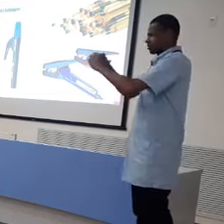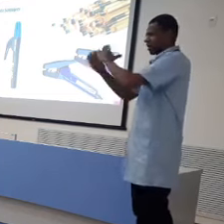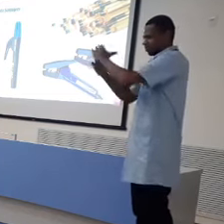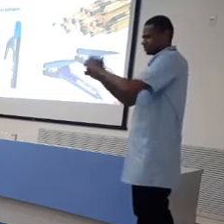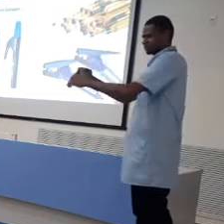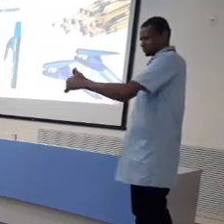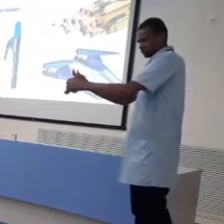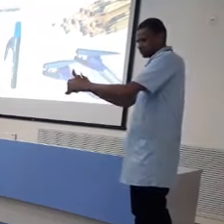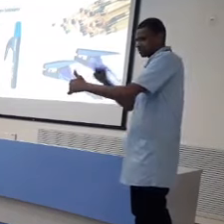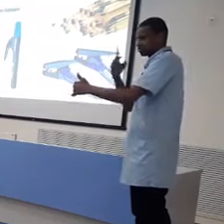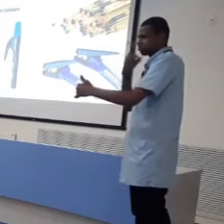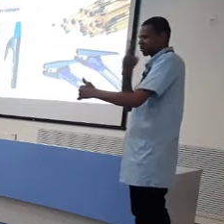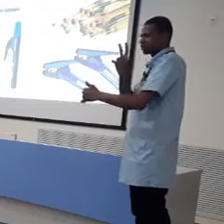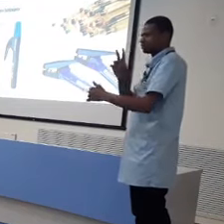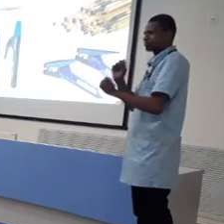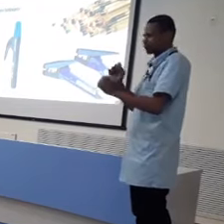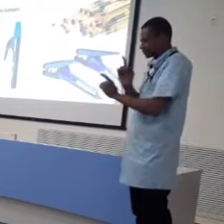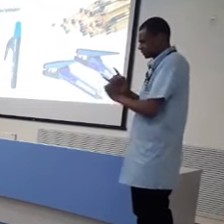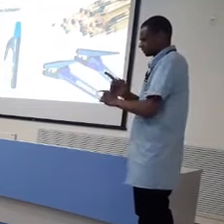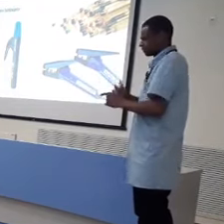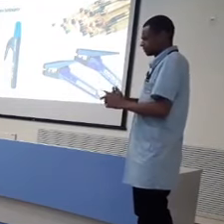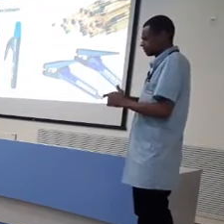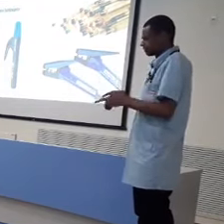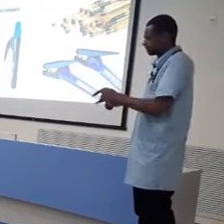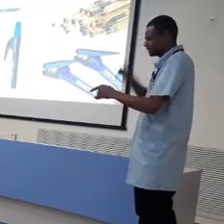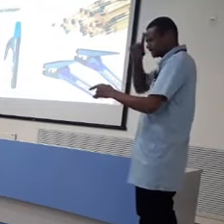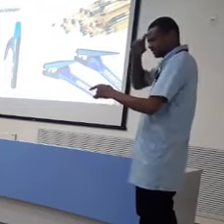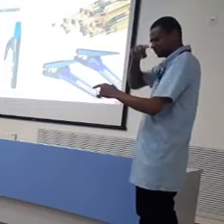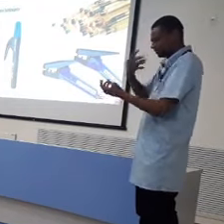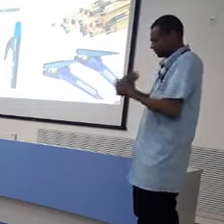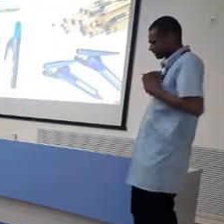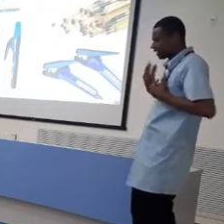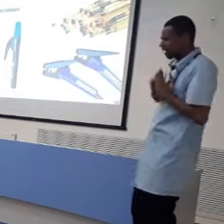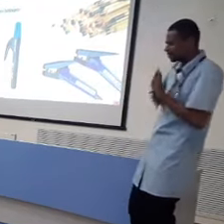exemplo. Uma coisa que eu falo que eu vejo que tem muito problema na empresa.